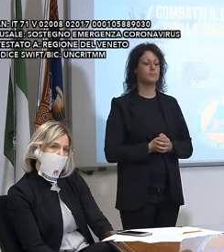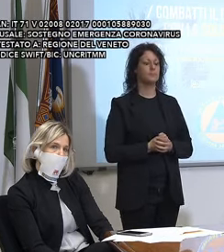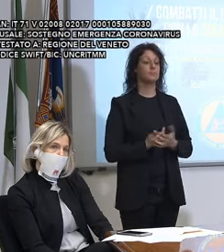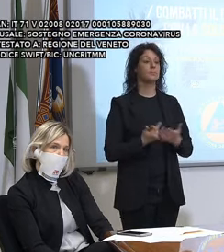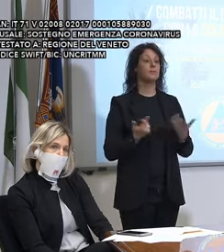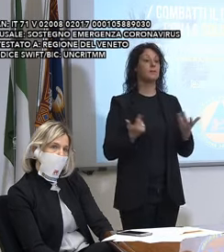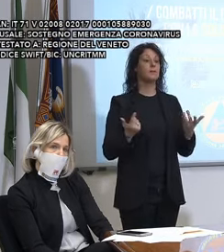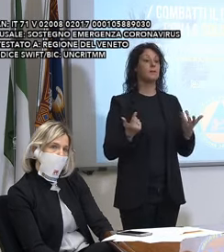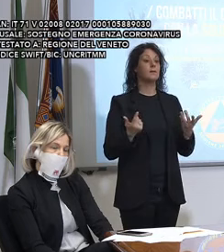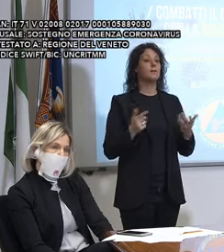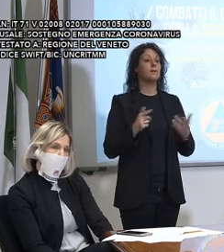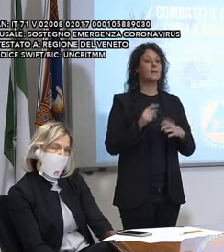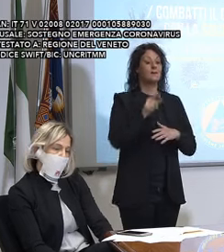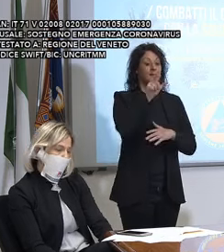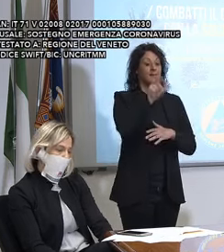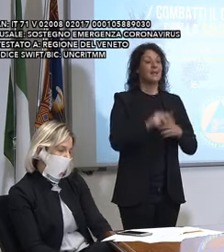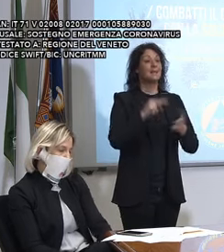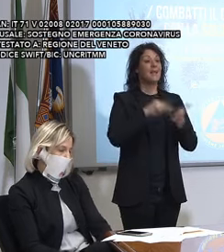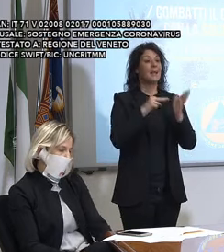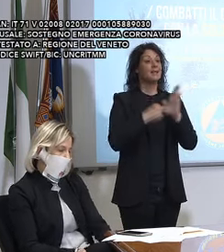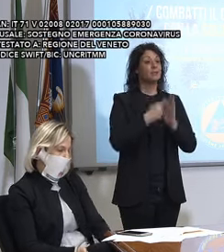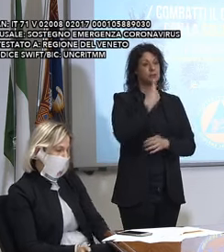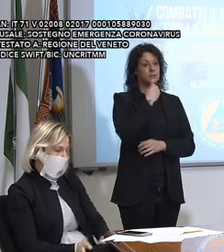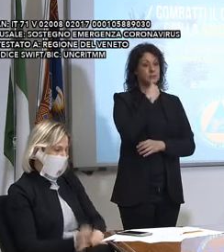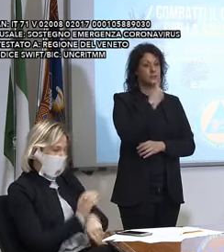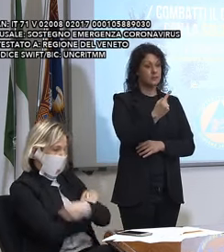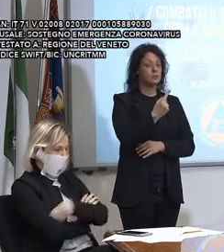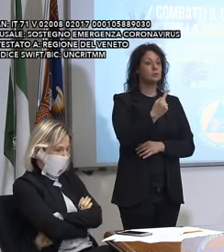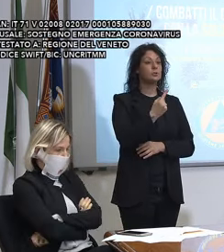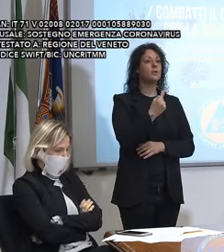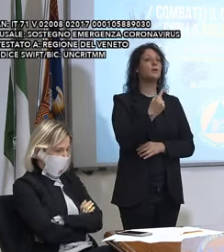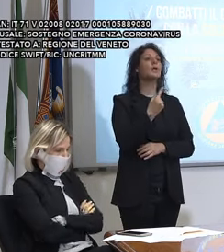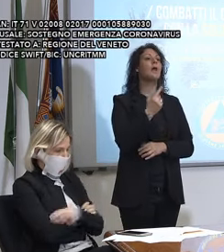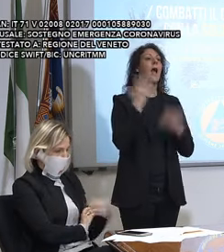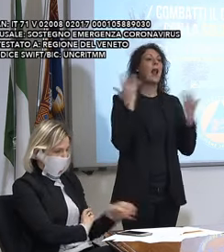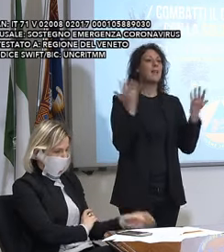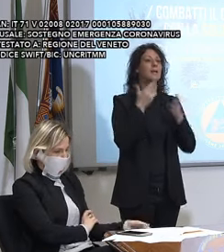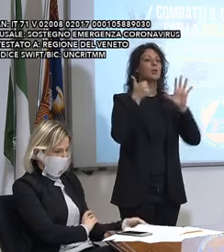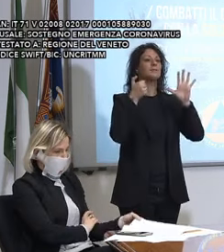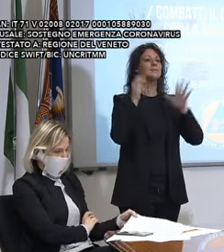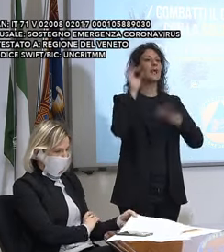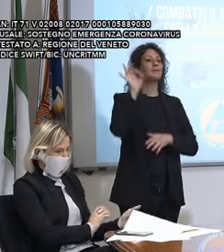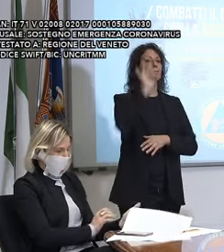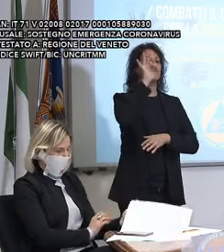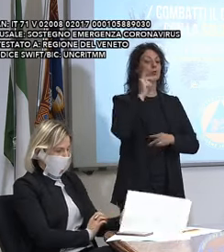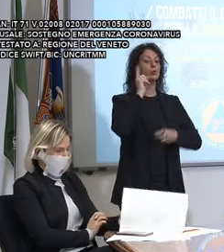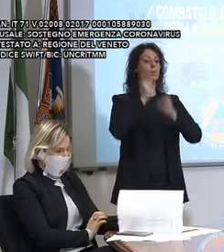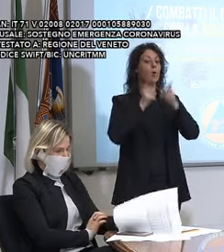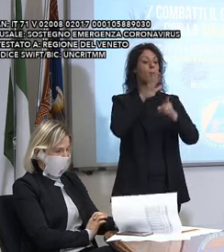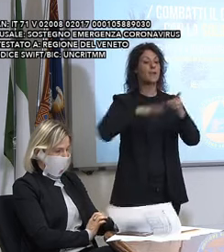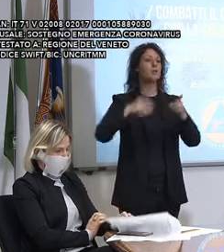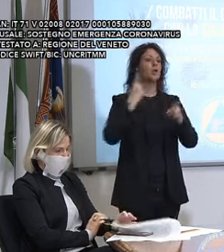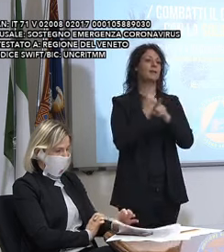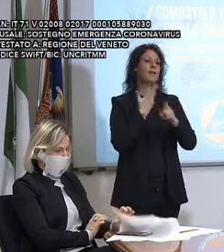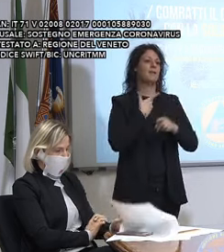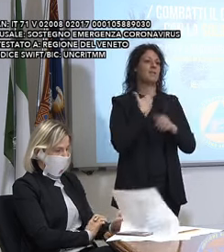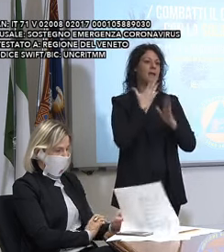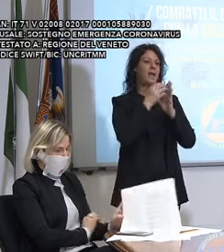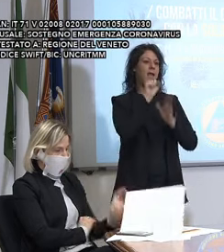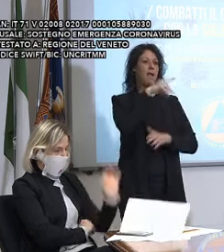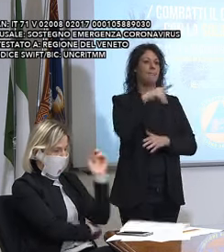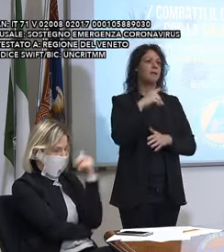dicono che se non si raggiunge almeno il 60% di copertura della popolazione non ha nessun effetto sta roba.